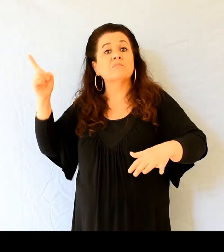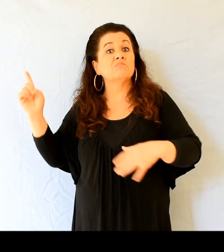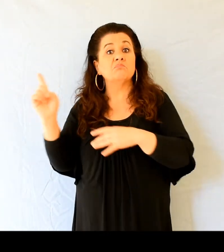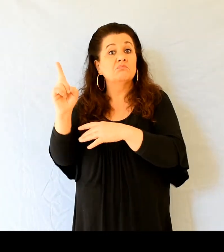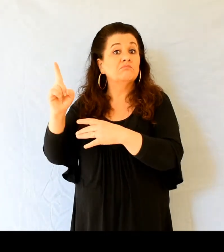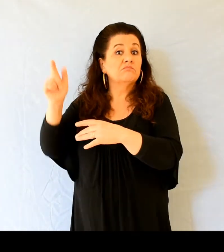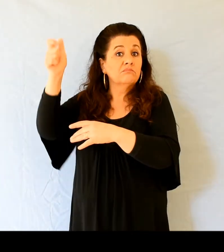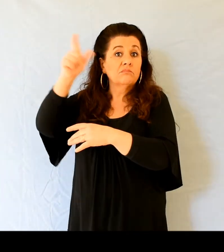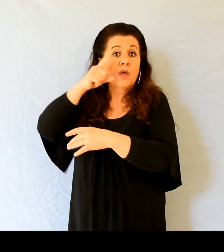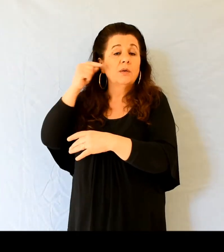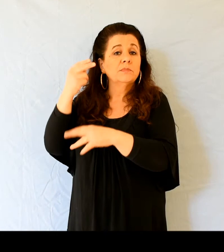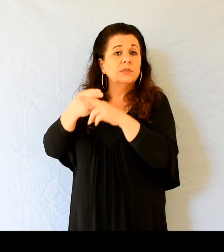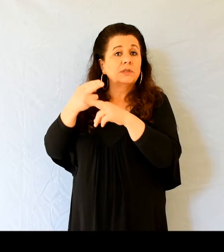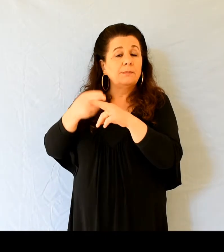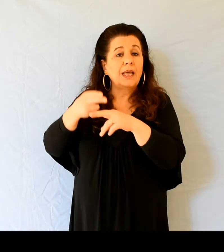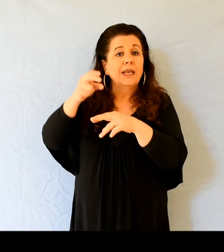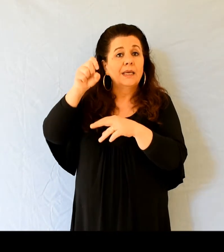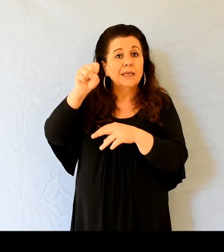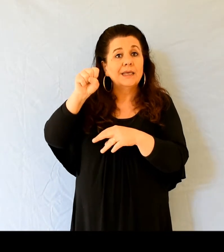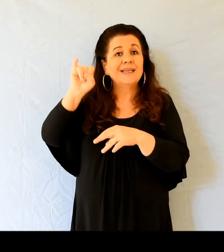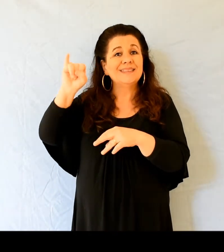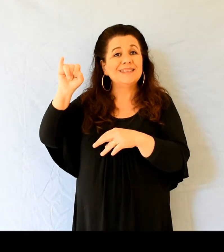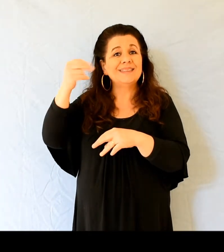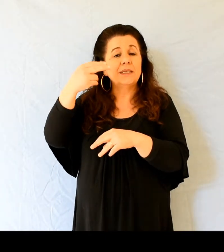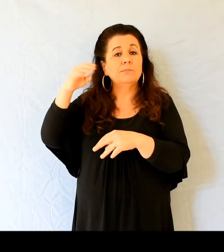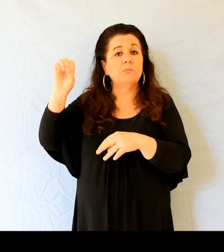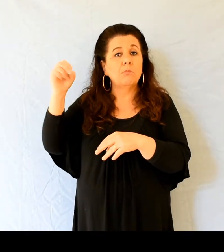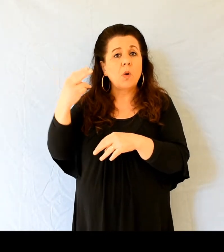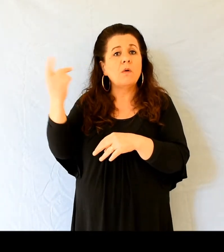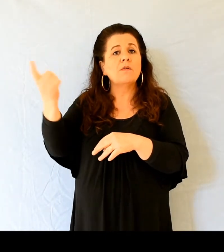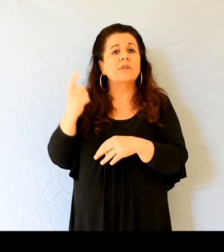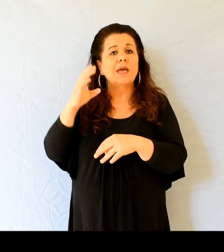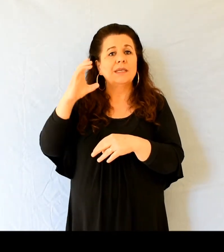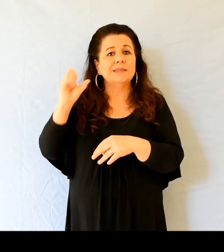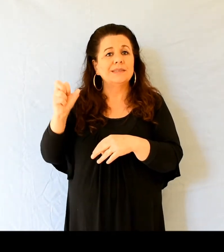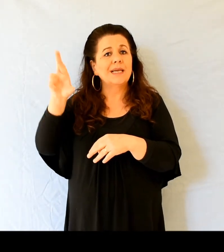le père d'Alexandre et de Rufus, qui revenait des champs.